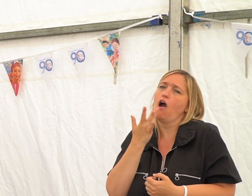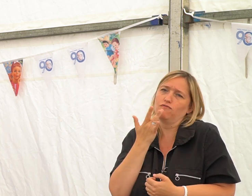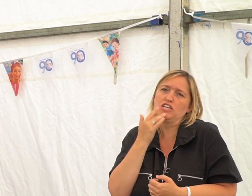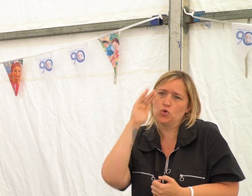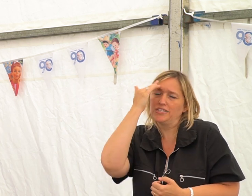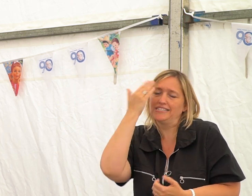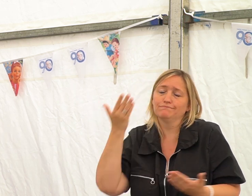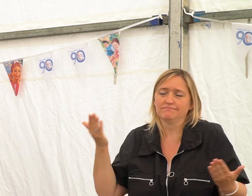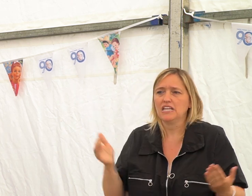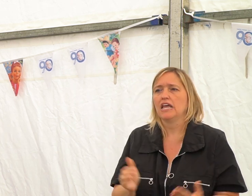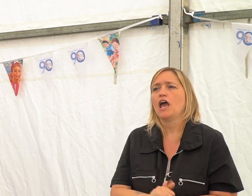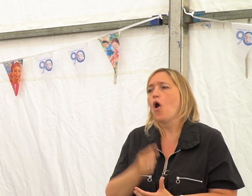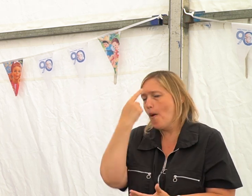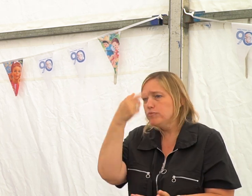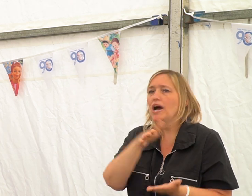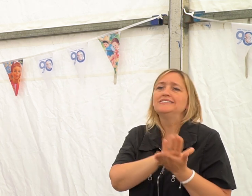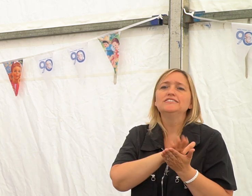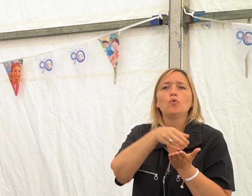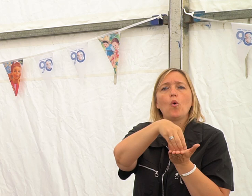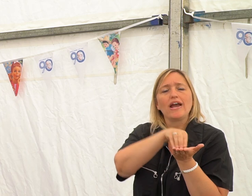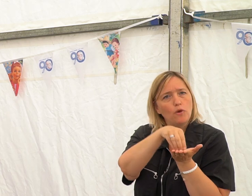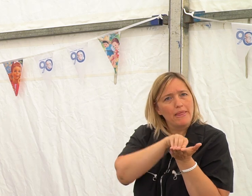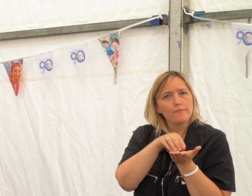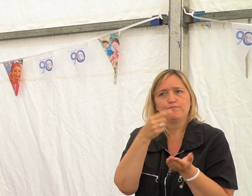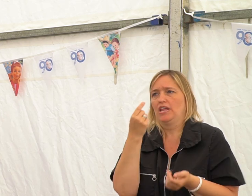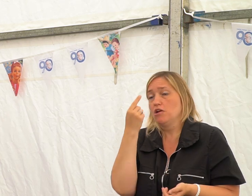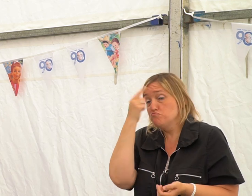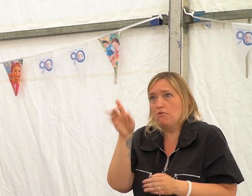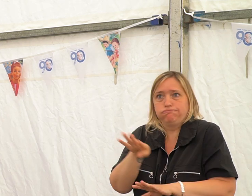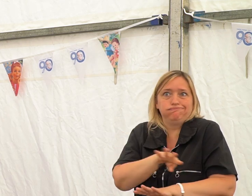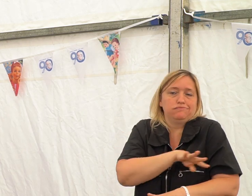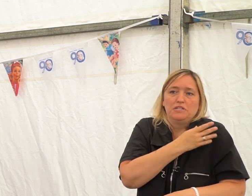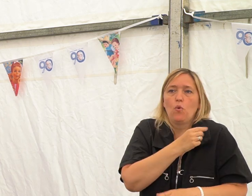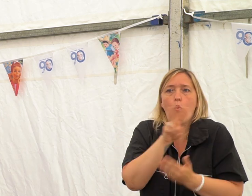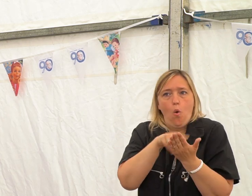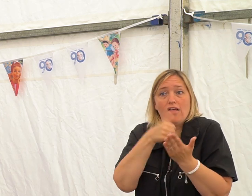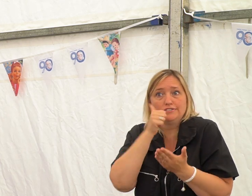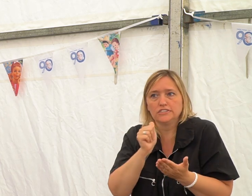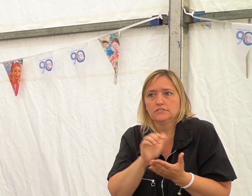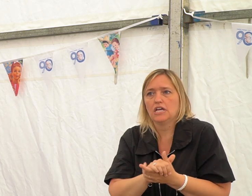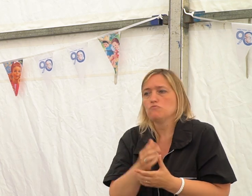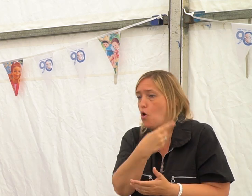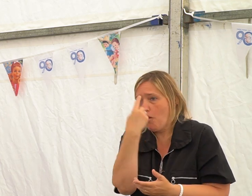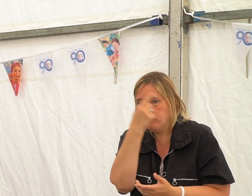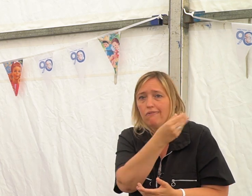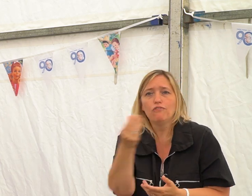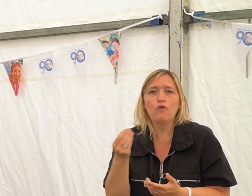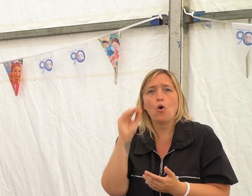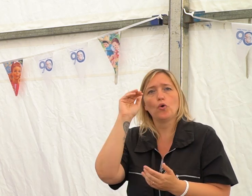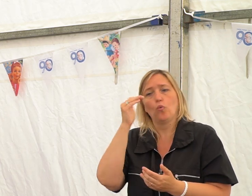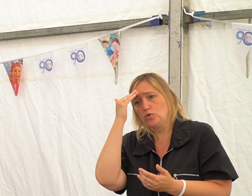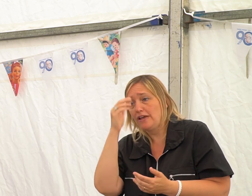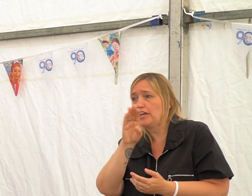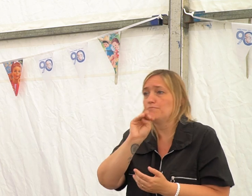homme. Pour les éditions Casterman et surtout pour des millions de lectrices, des enfants qui sont devenus des mamans, voire